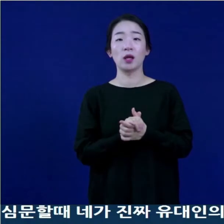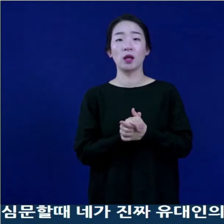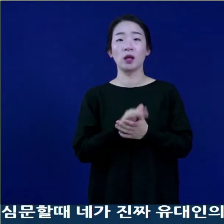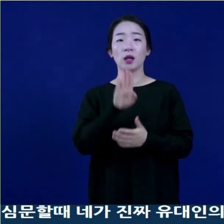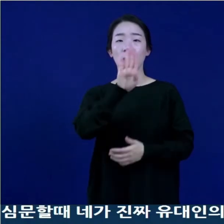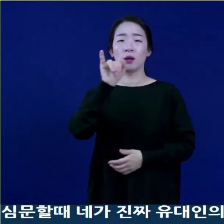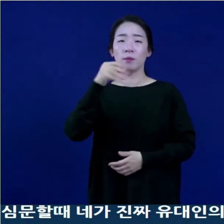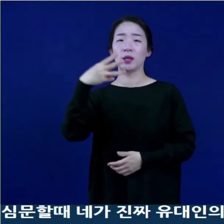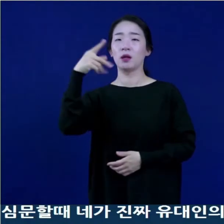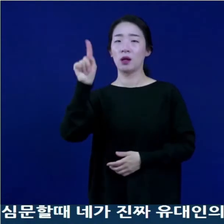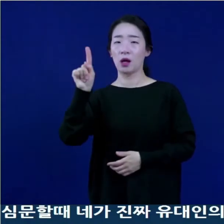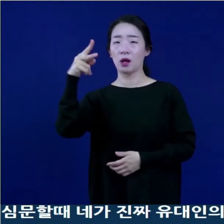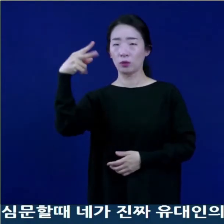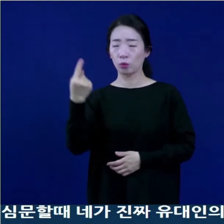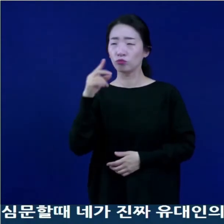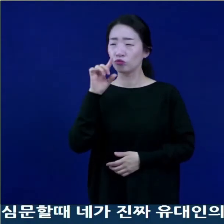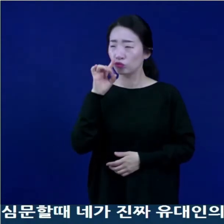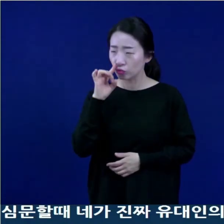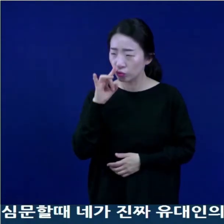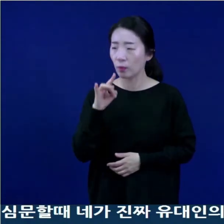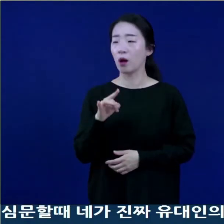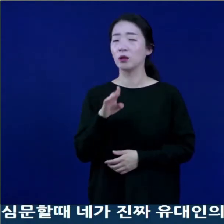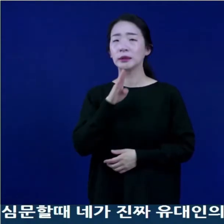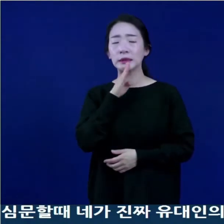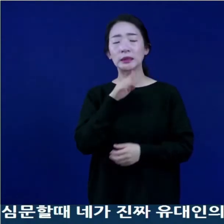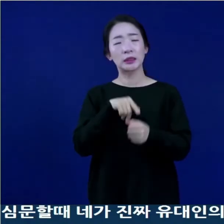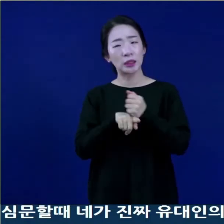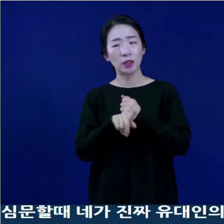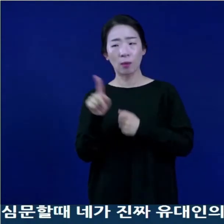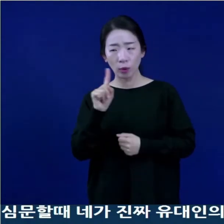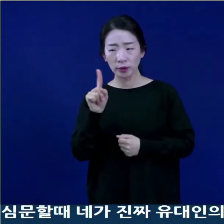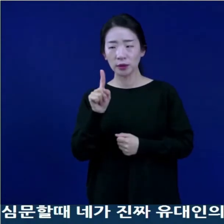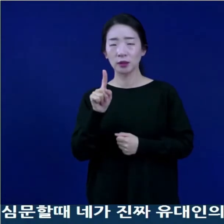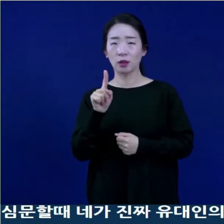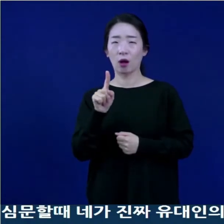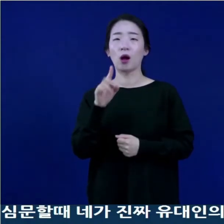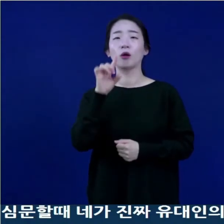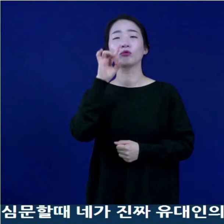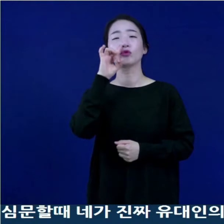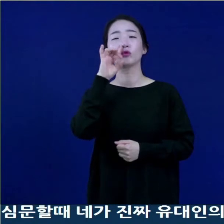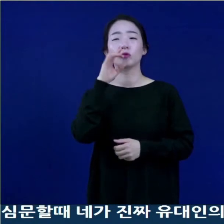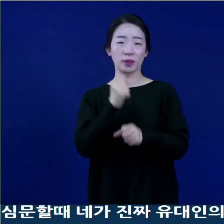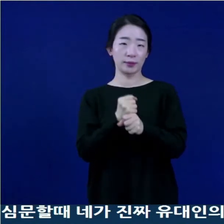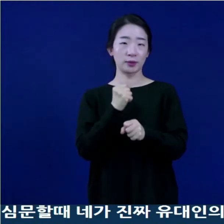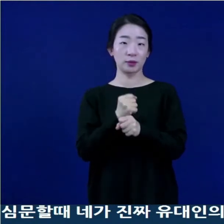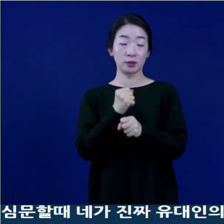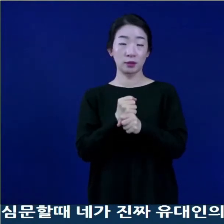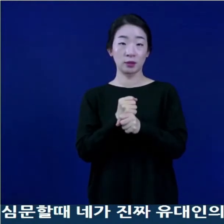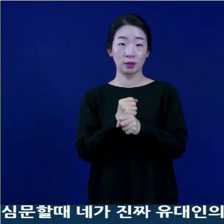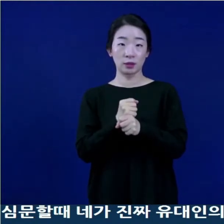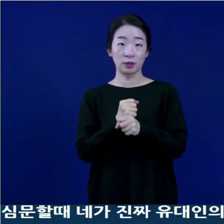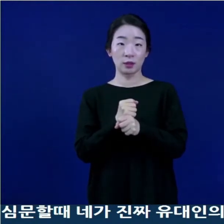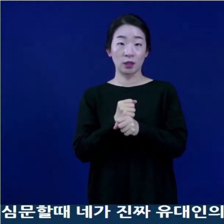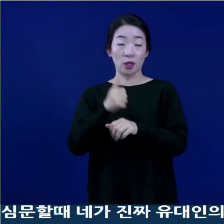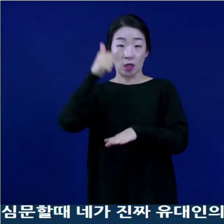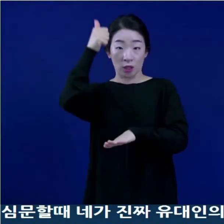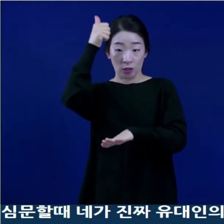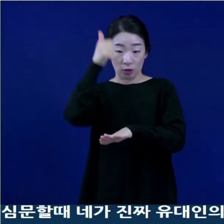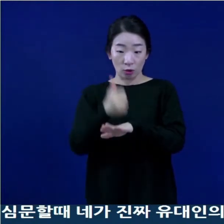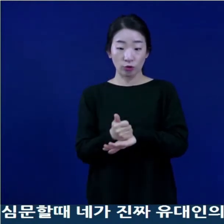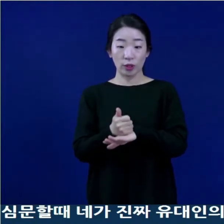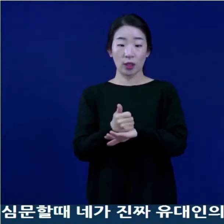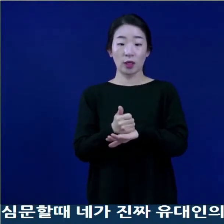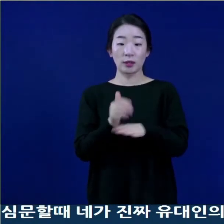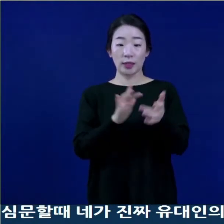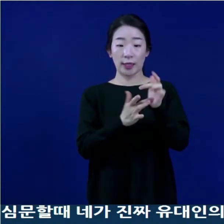앞에서 진리가 뭐냐라고 질문합니다. 이후에 빌라도가 처형에 들어가서도 빌라도는 굉장히 마음이 왔다